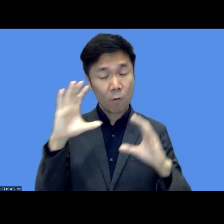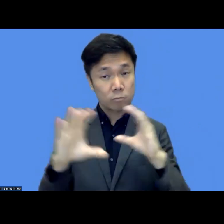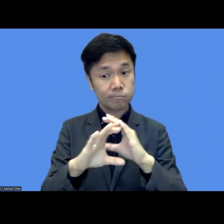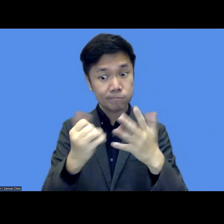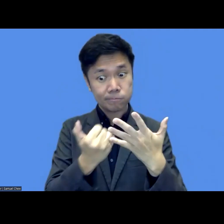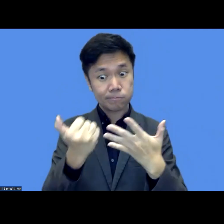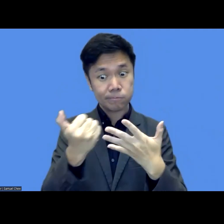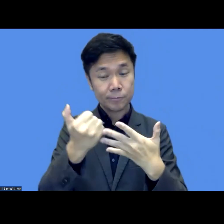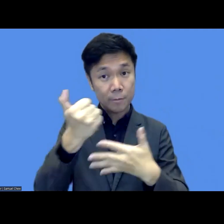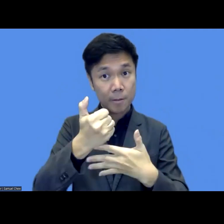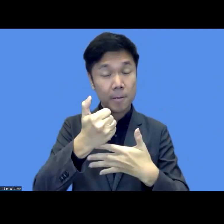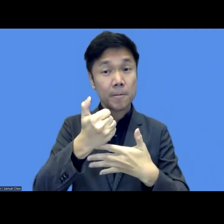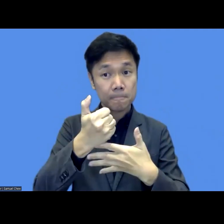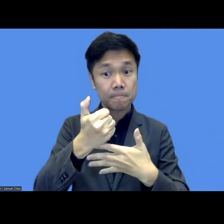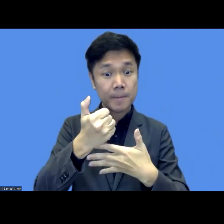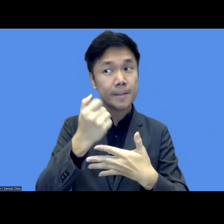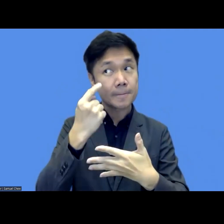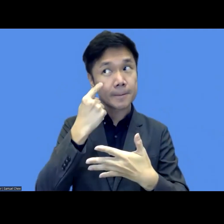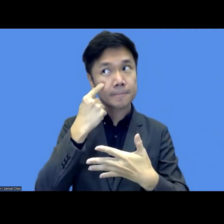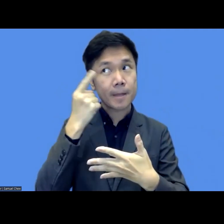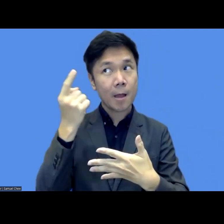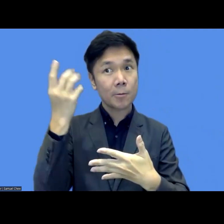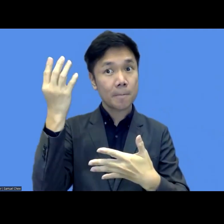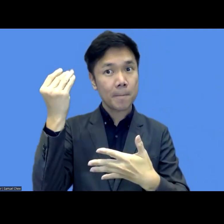tenemos fuentes para hacerlo.